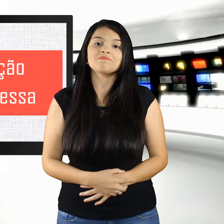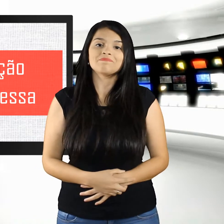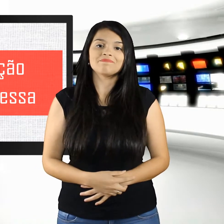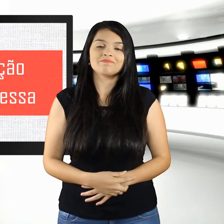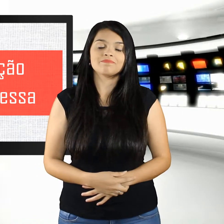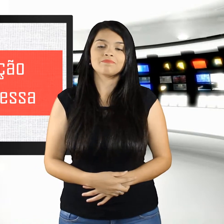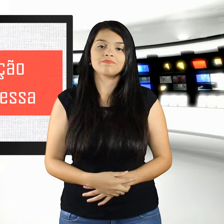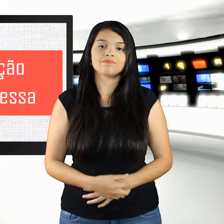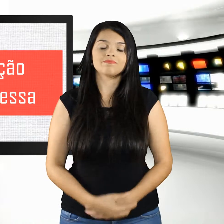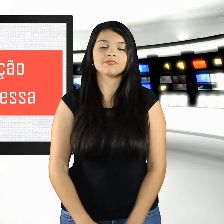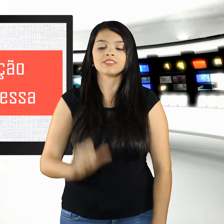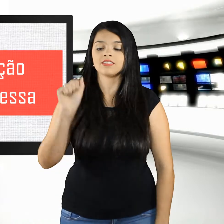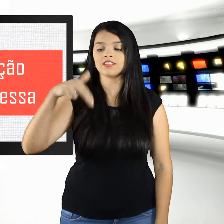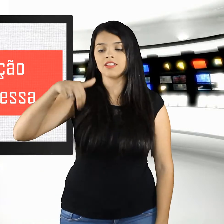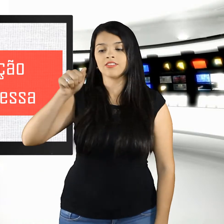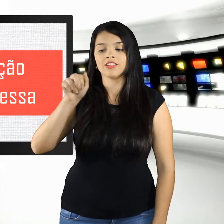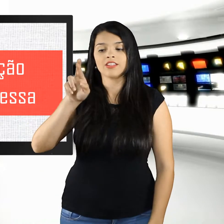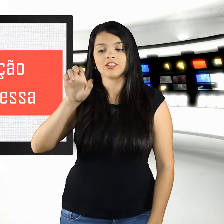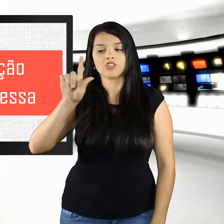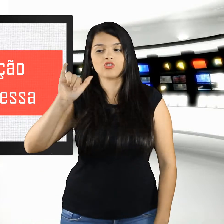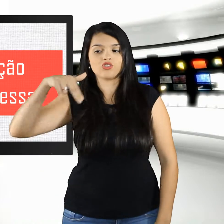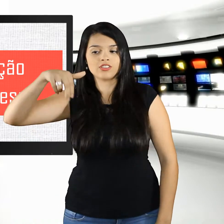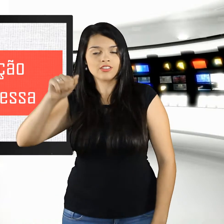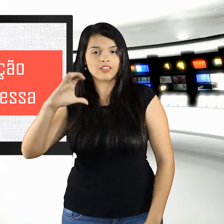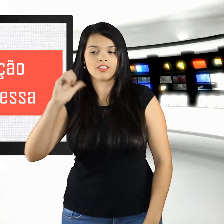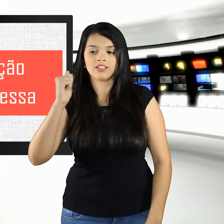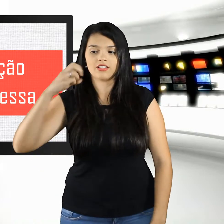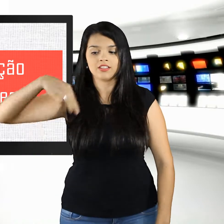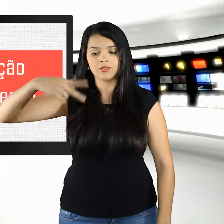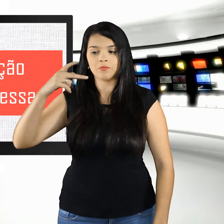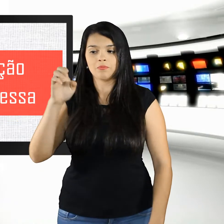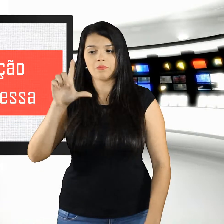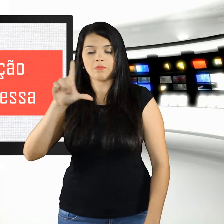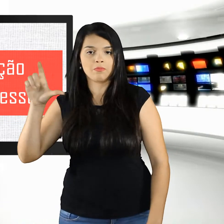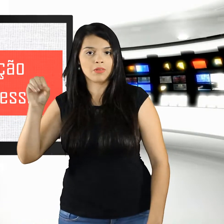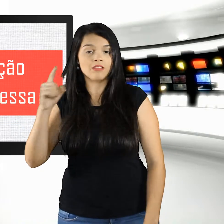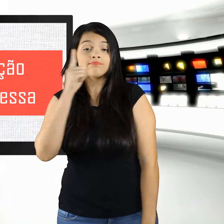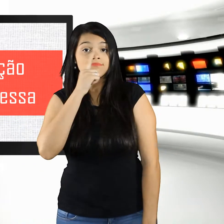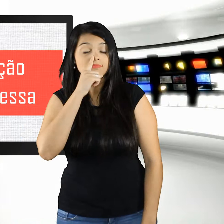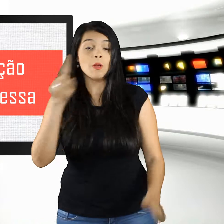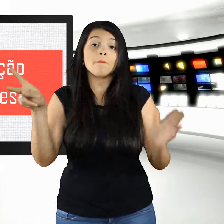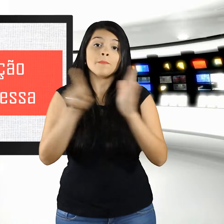Ana Regina e Souza Campelo, diretora-presidente da Federação Nacional Educação e Integração dos